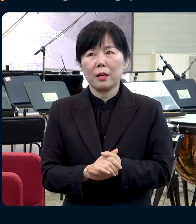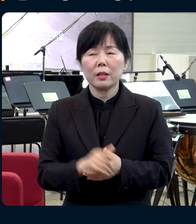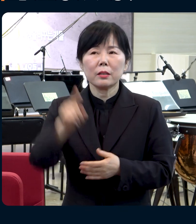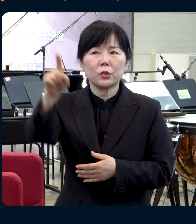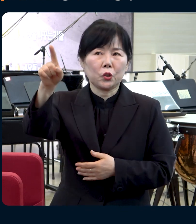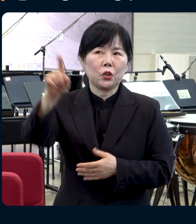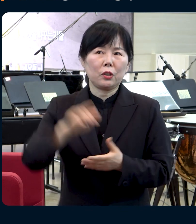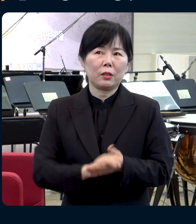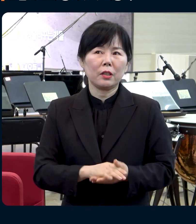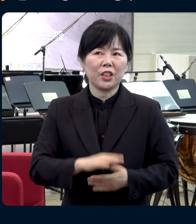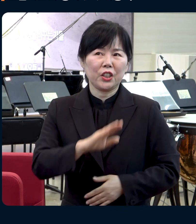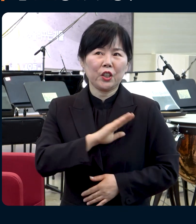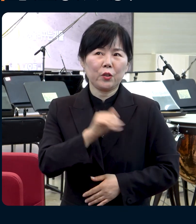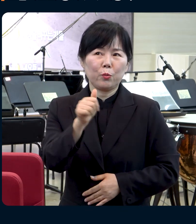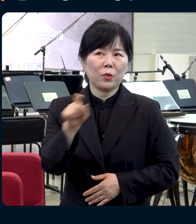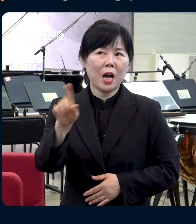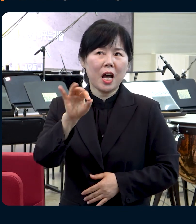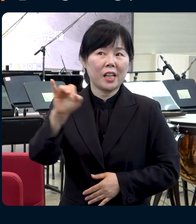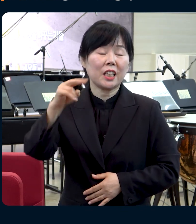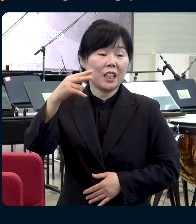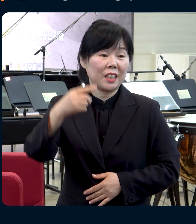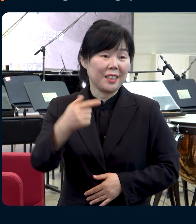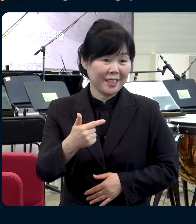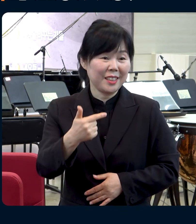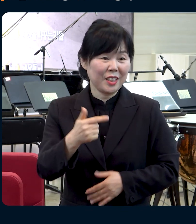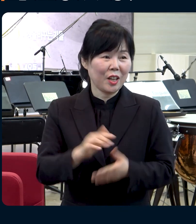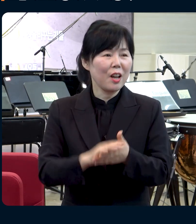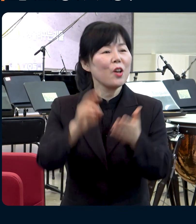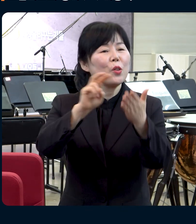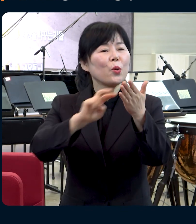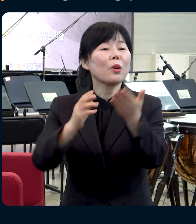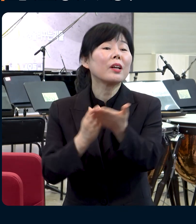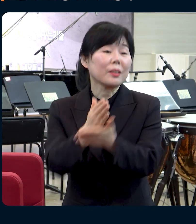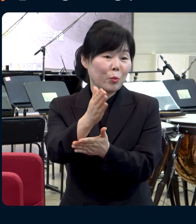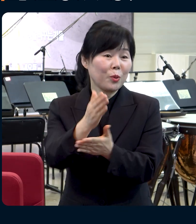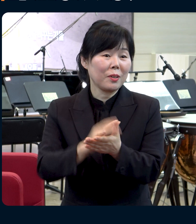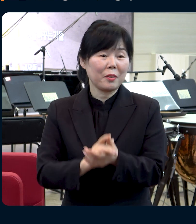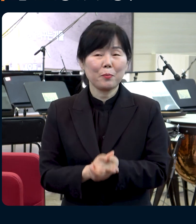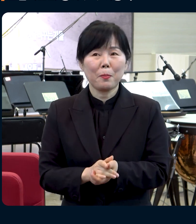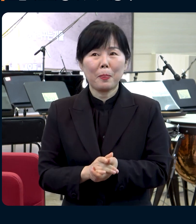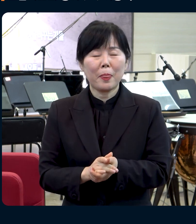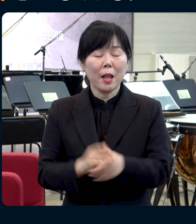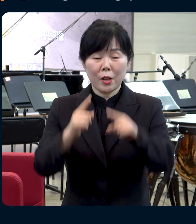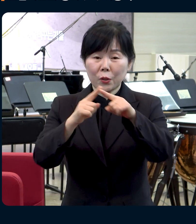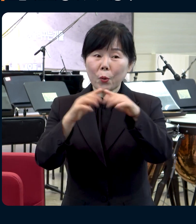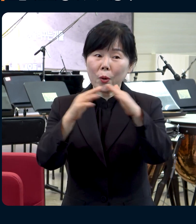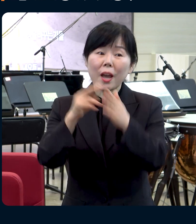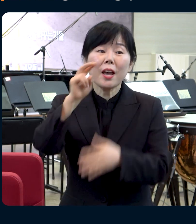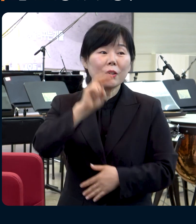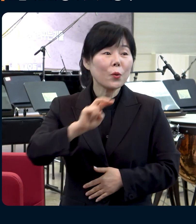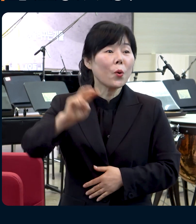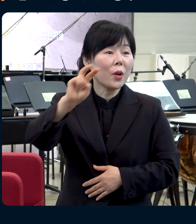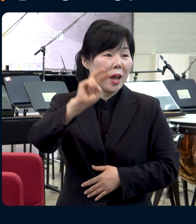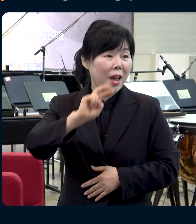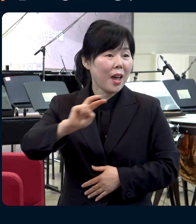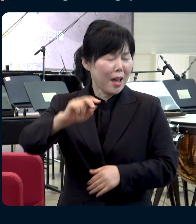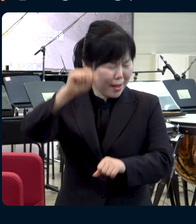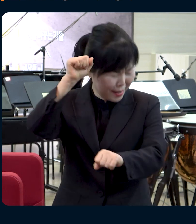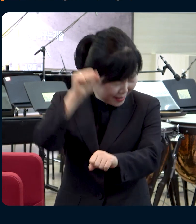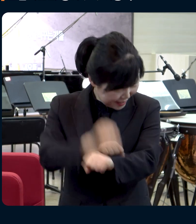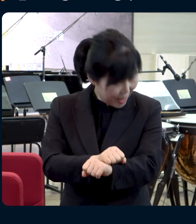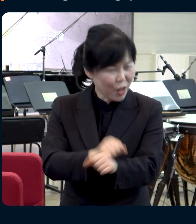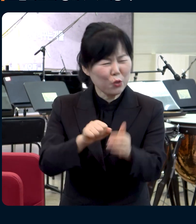오늘도 얼마나 아름다운 많은 찬양들이 있었는지 몰라요. 근데 이 하이든은요, 특별히 교회 음악에 있어서 큰 공헌을 하신